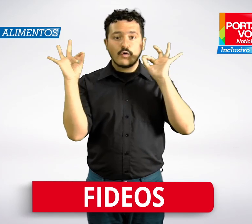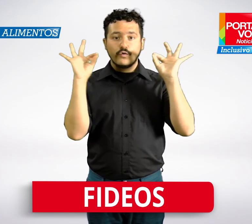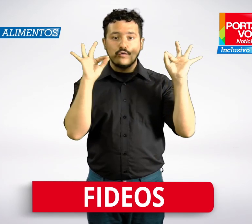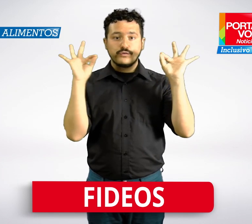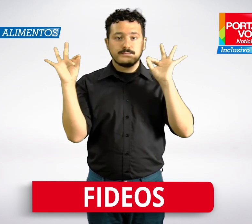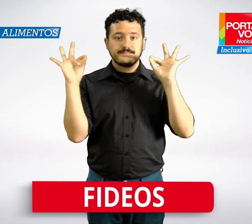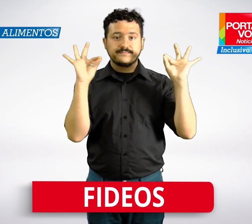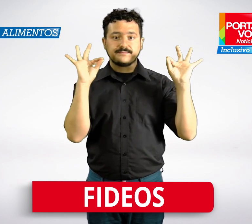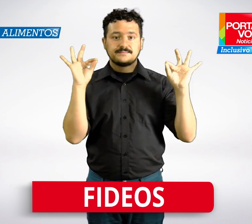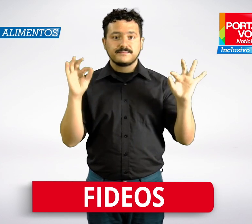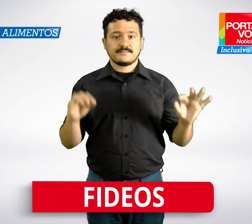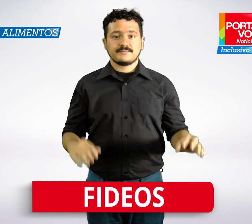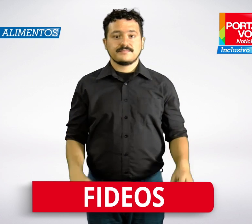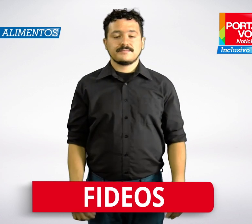Fideos,